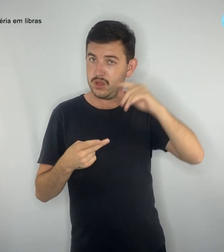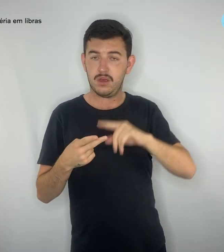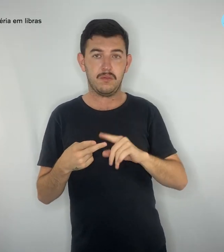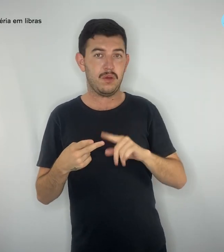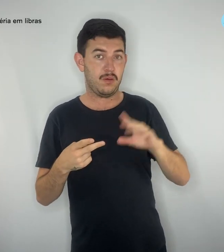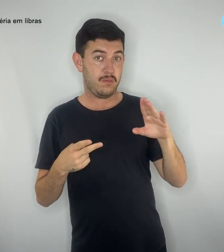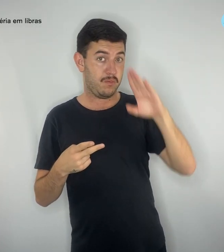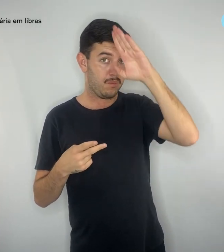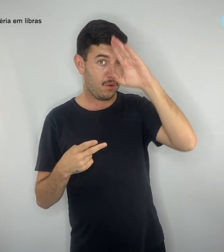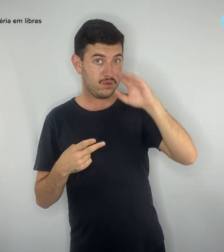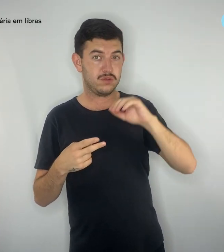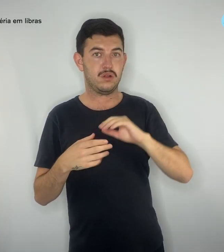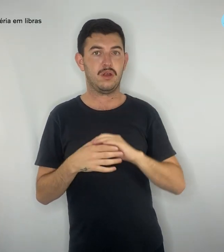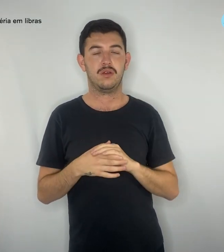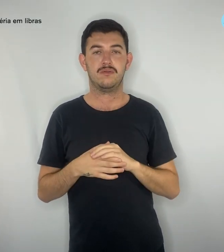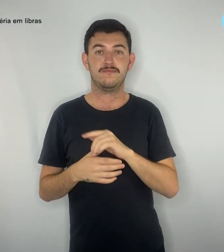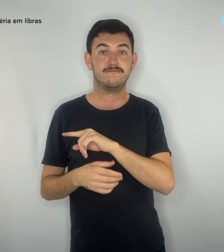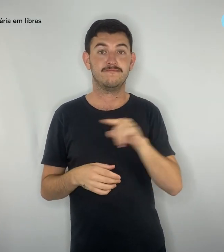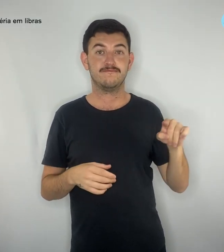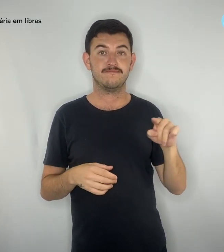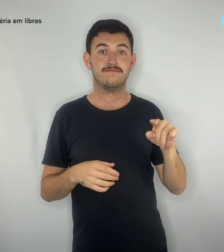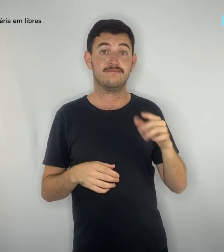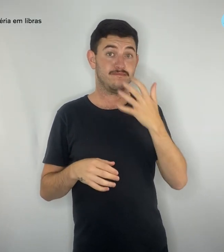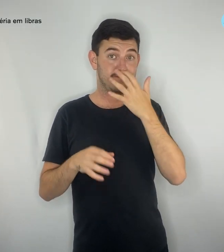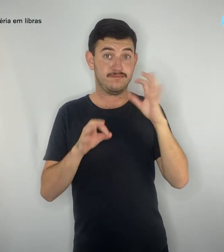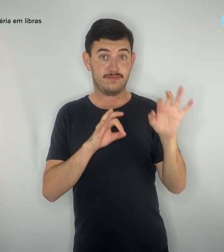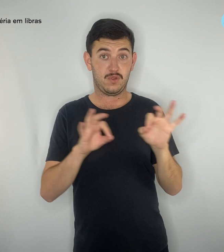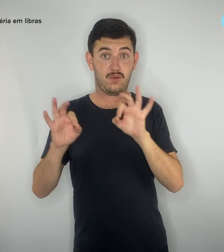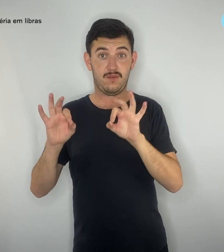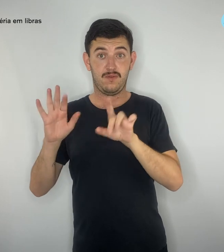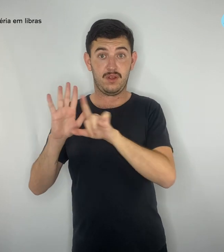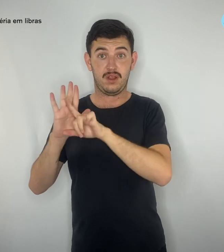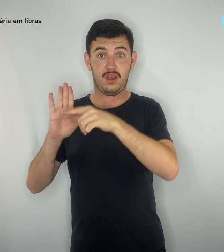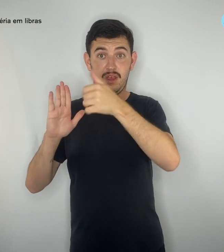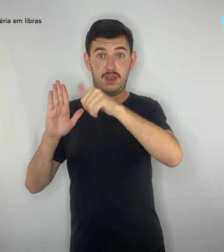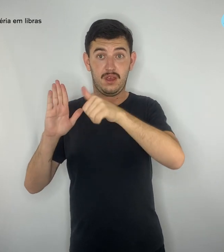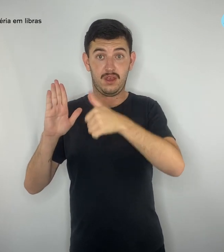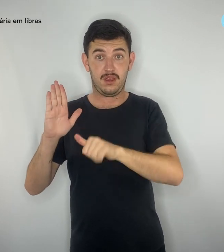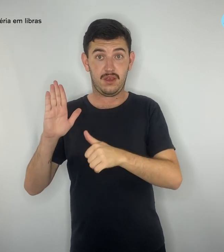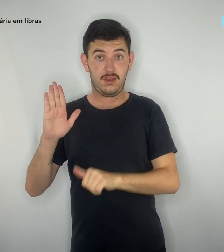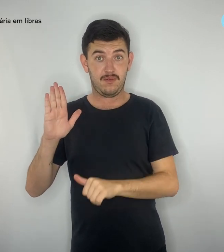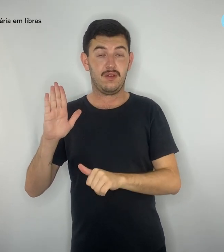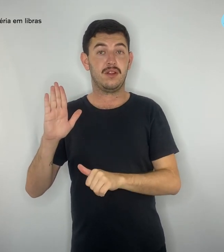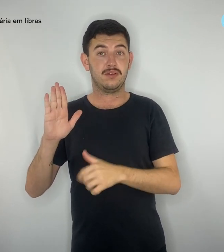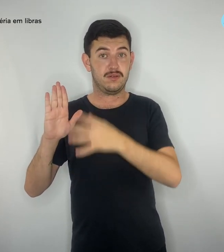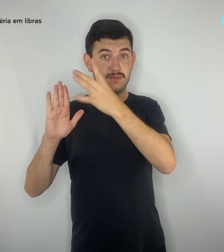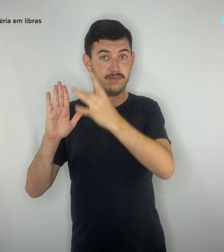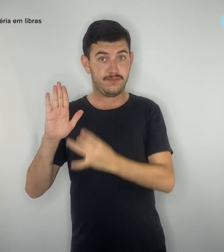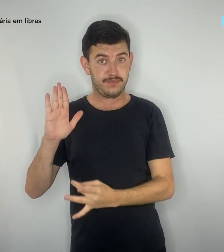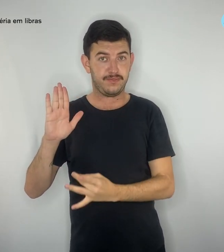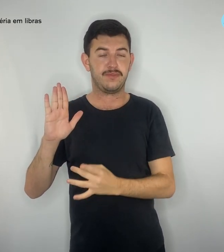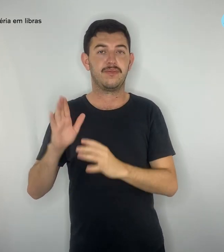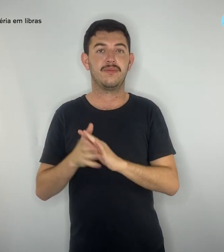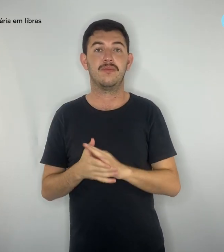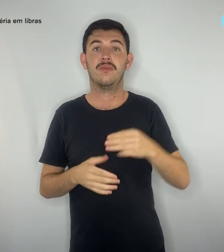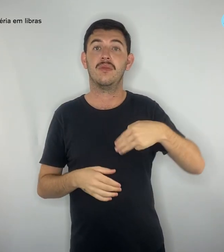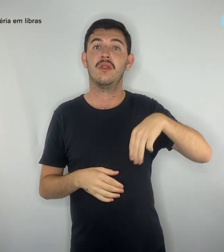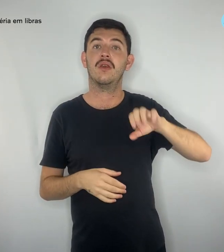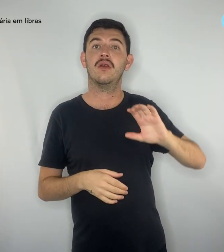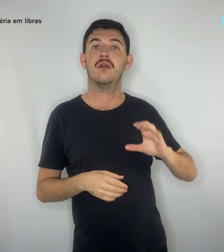análise na íntegra. MEC encaminha minuta para a alteração do novo ensino médio à Casa